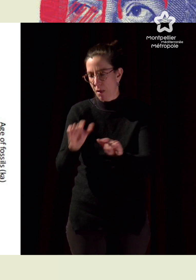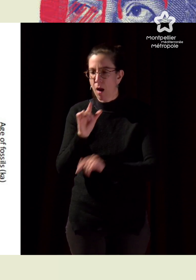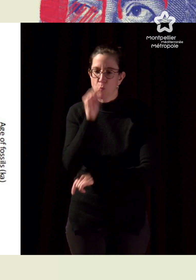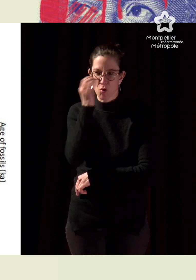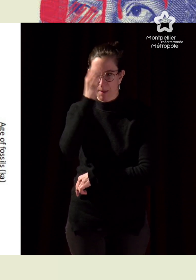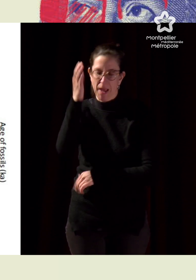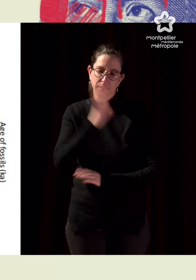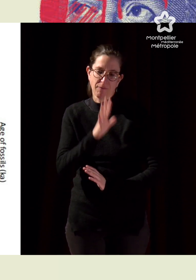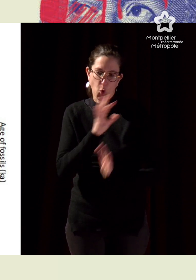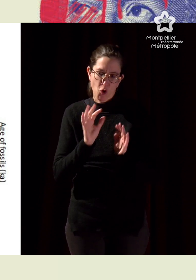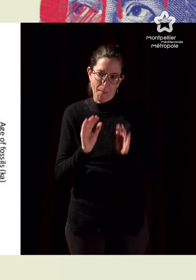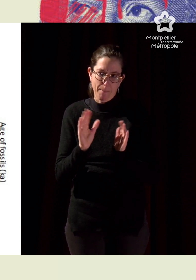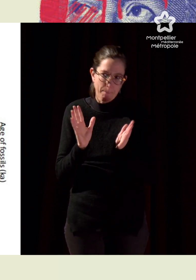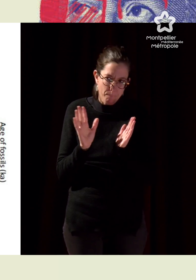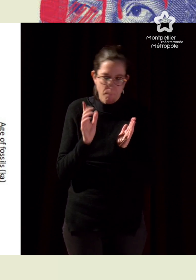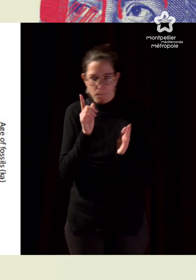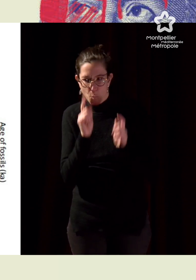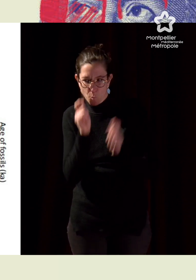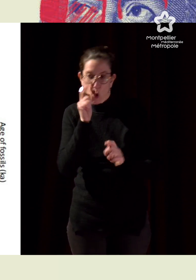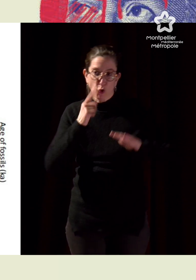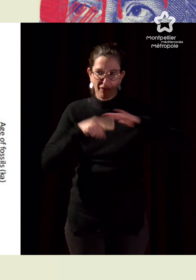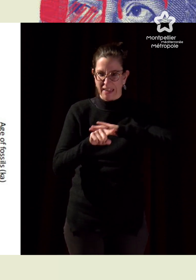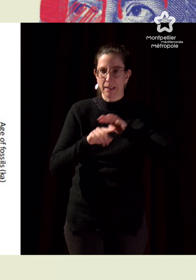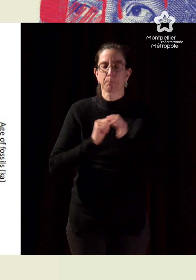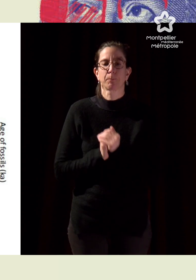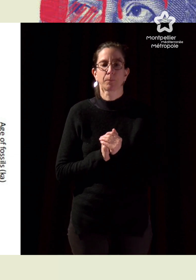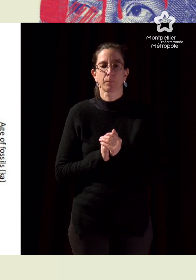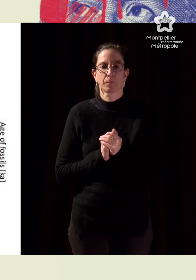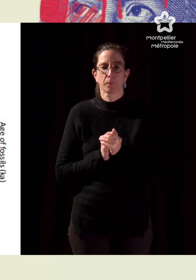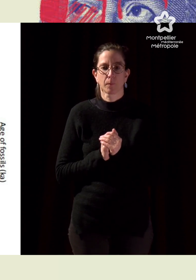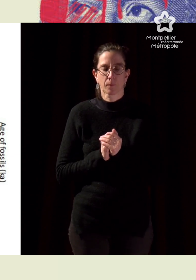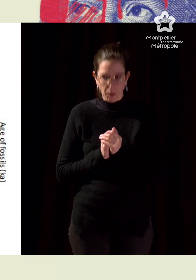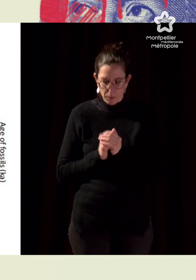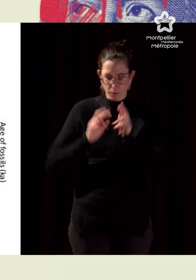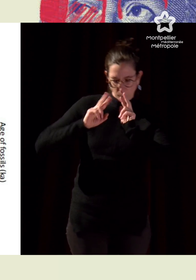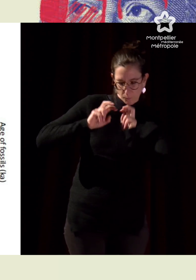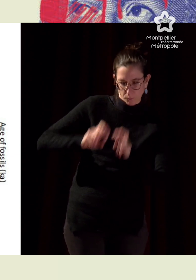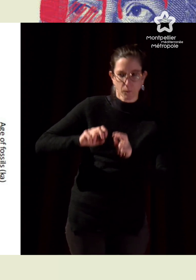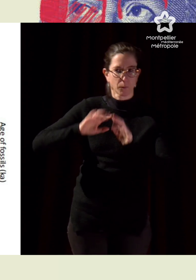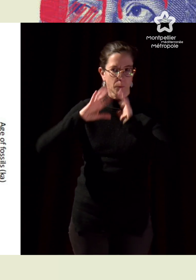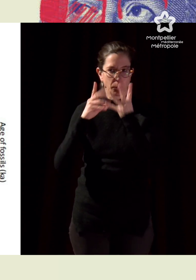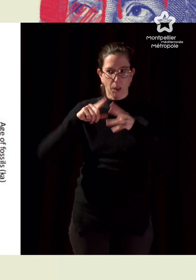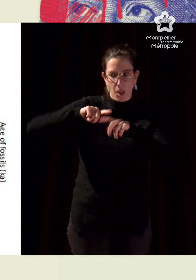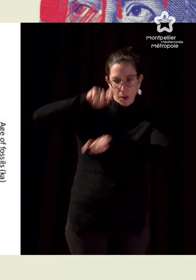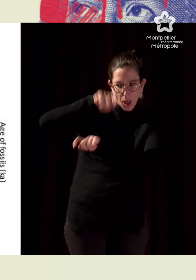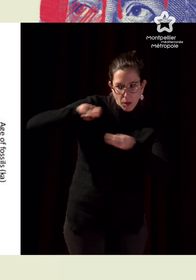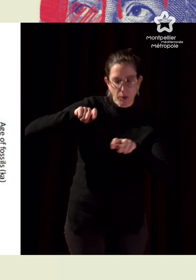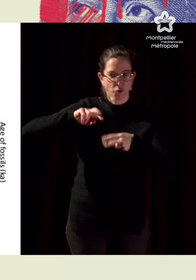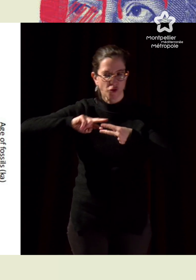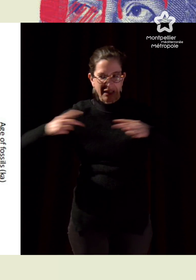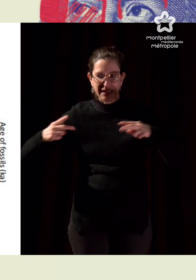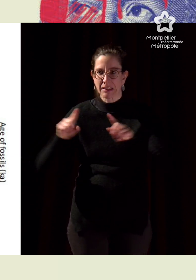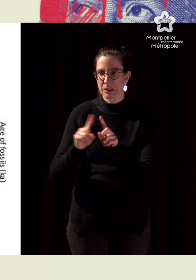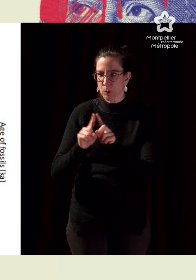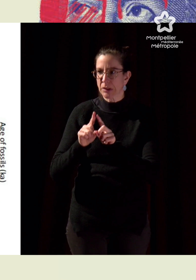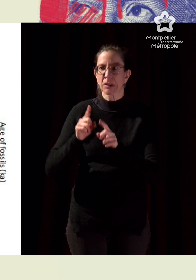qu'on sait, entre autres, à partir des analyses de données génétiques et aussi à partir des données